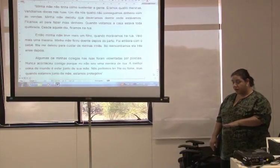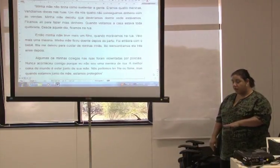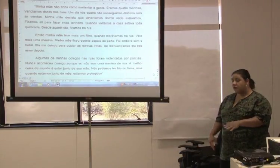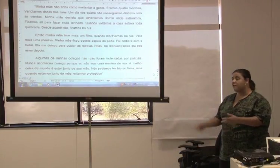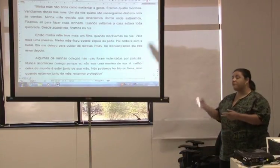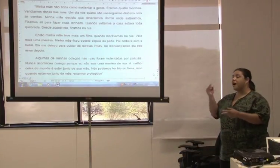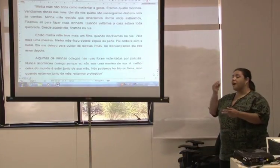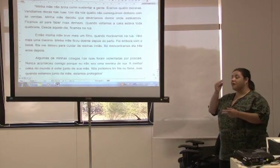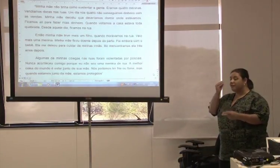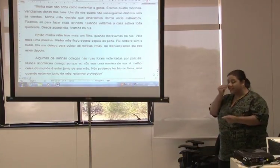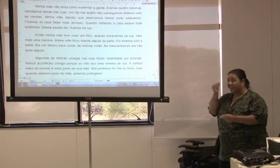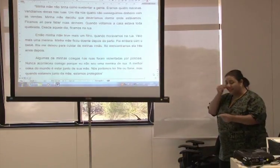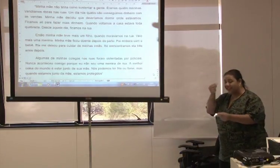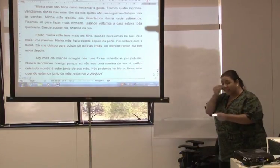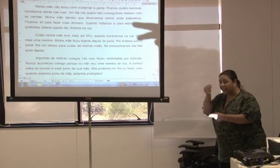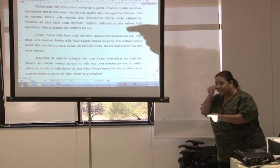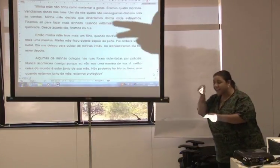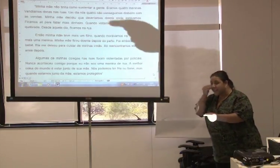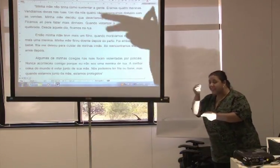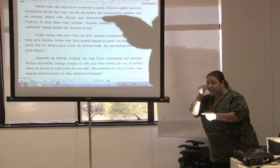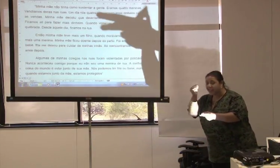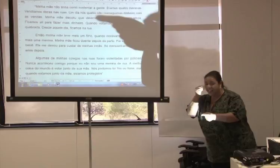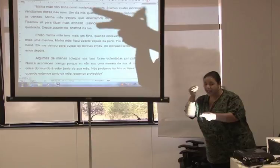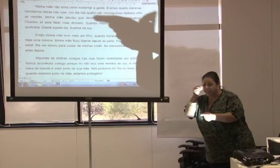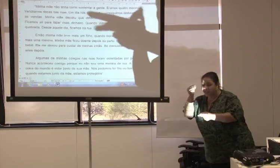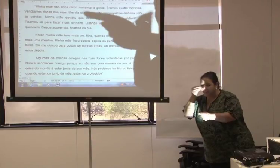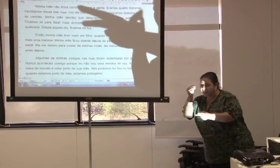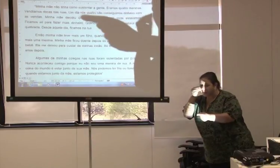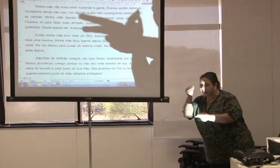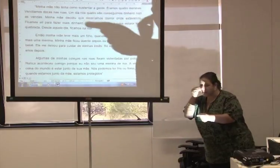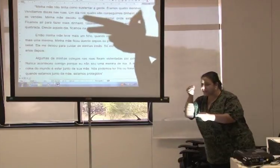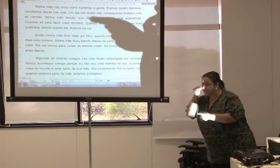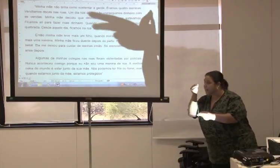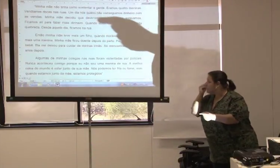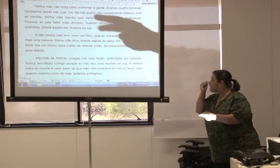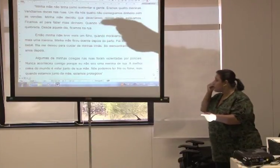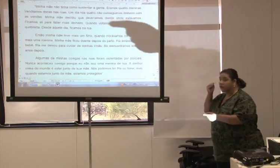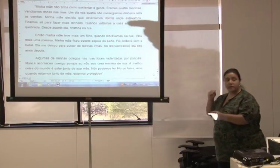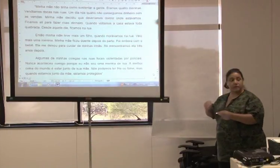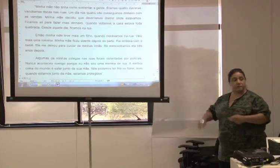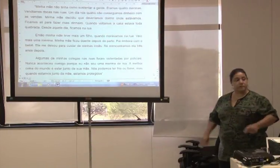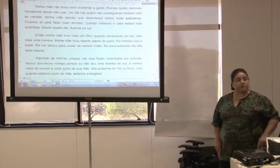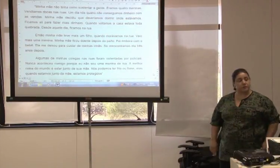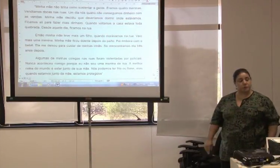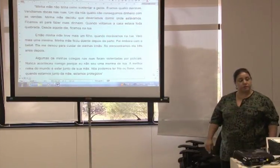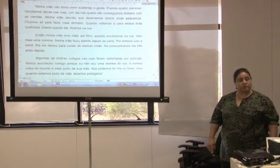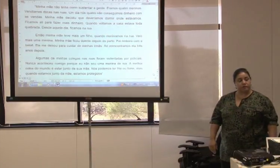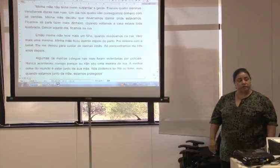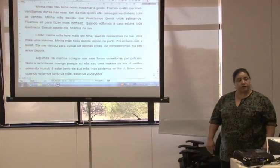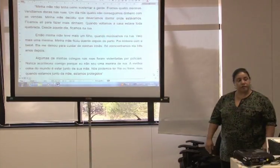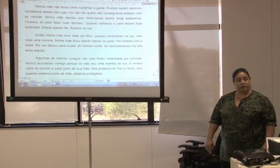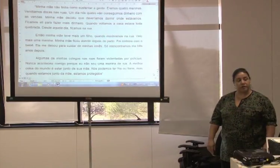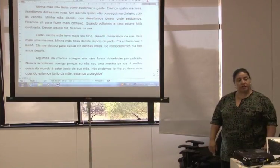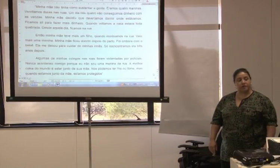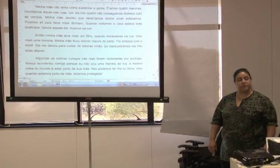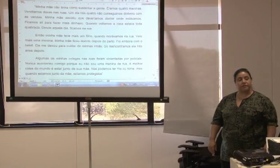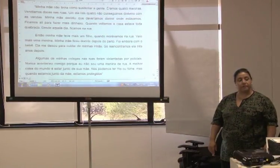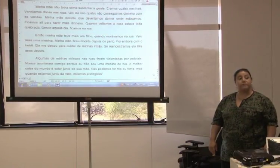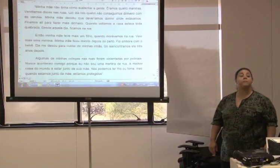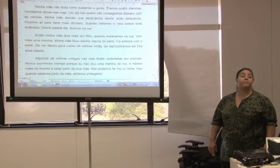e vai ficar. Tem que ter ponderação para fazer isso. Mas aí, por exemplo, está escrito para fazer mais dinheiro.